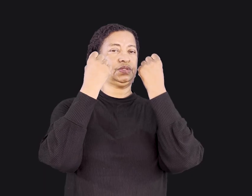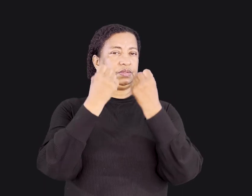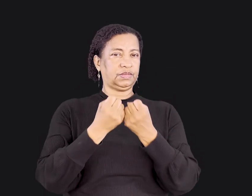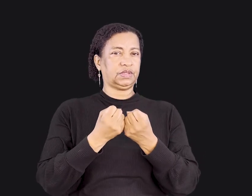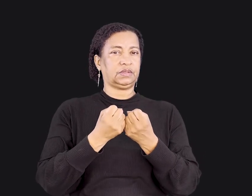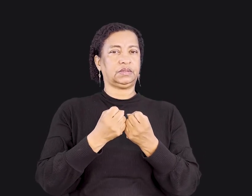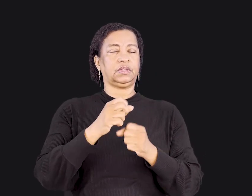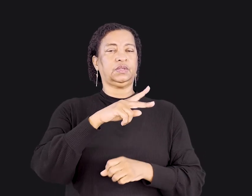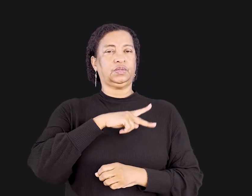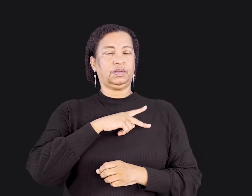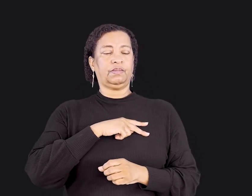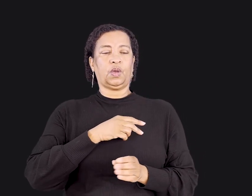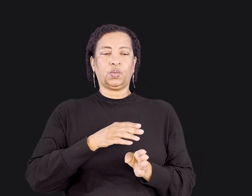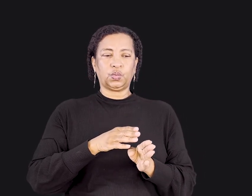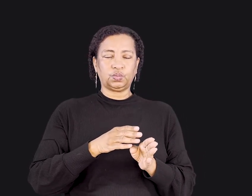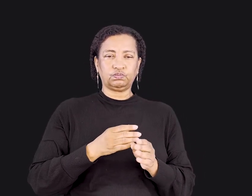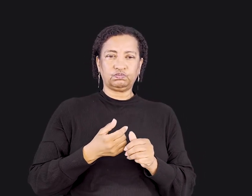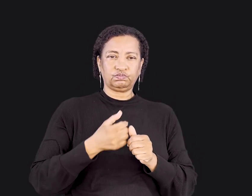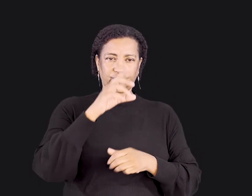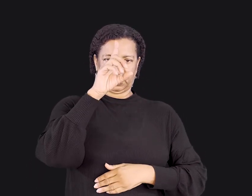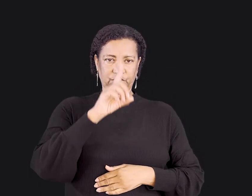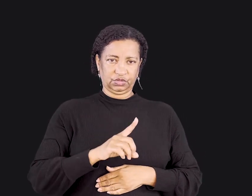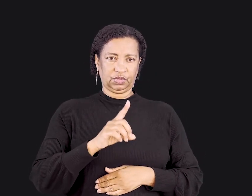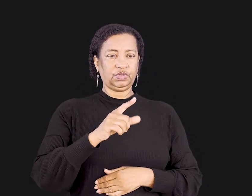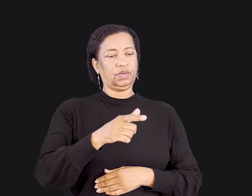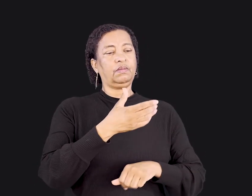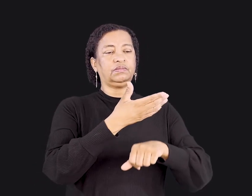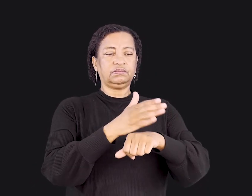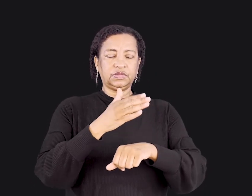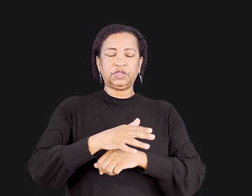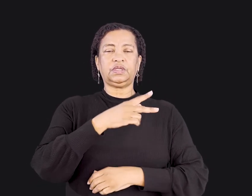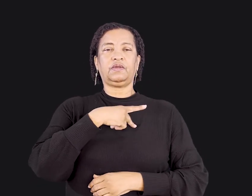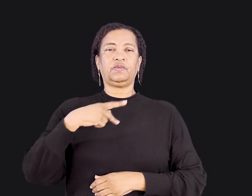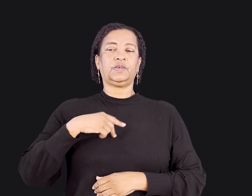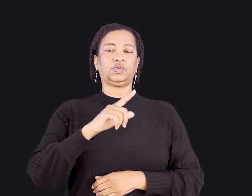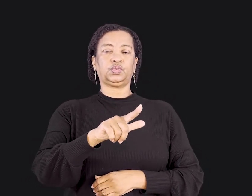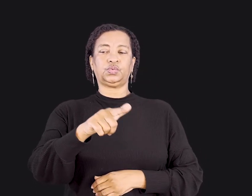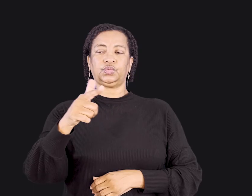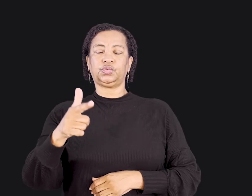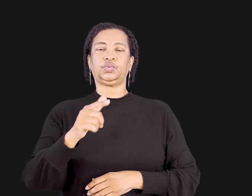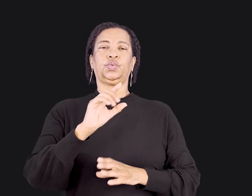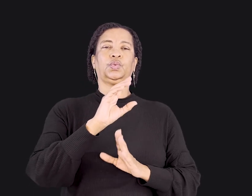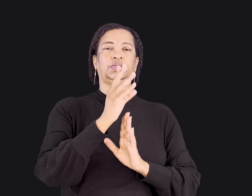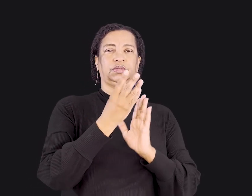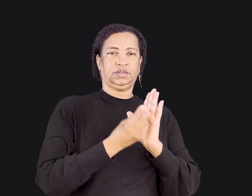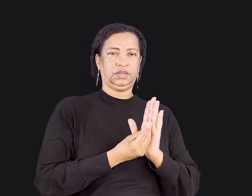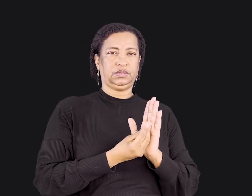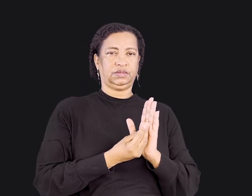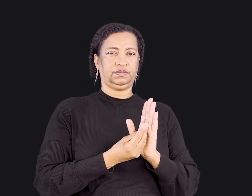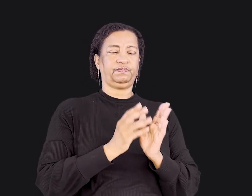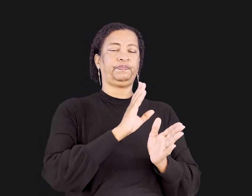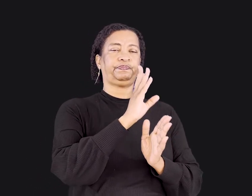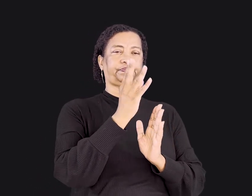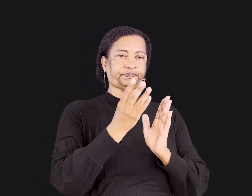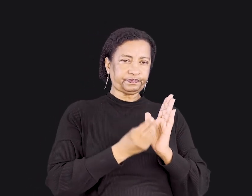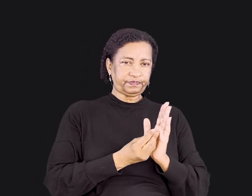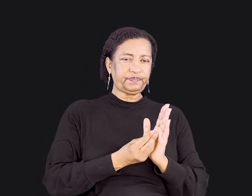por Paulo tenha treinado os pastores destas outras igrejas. Essa igreja que Paulo plantou em Éfeso se